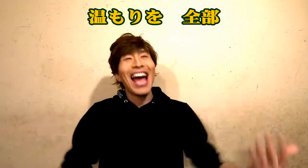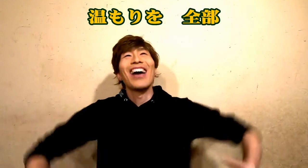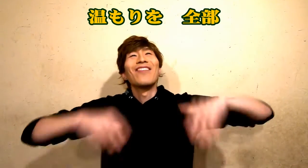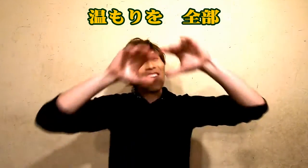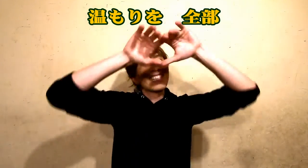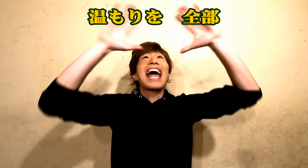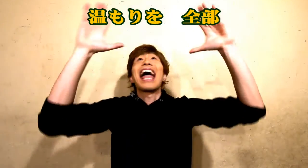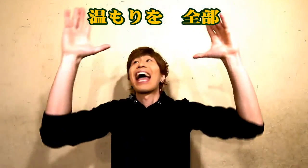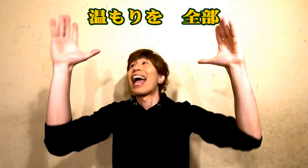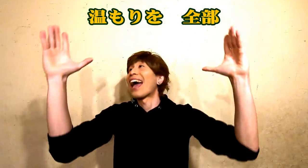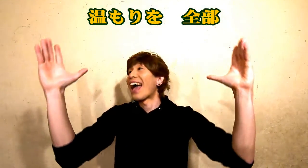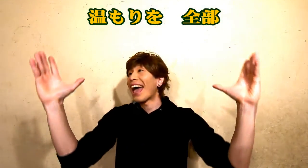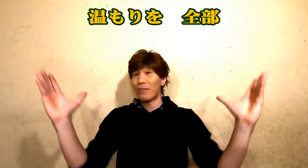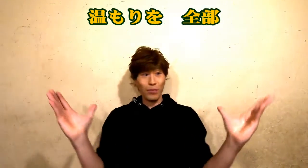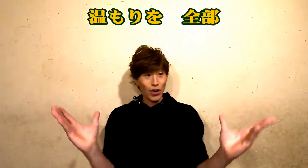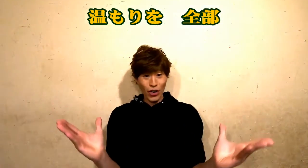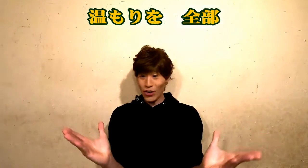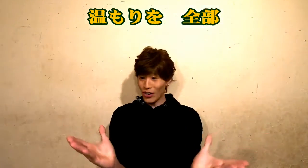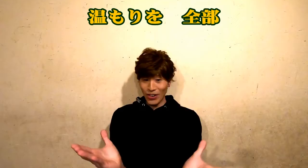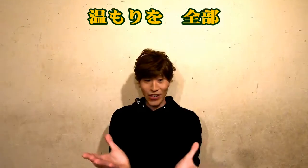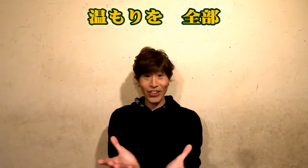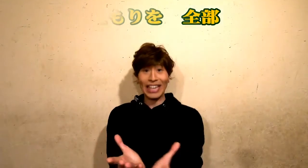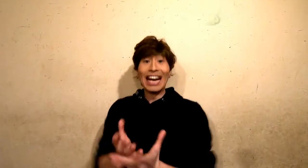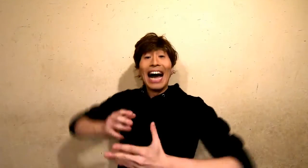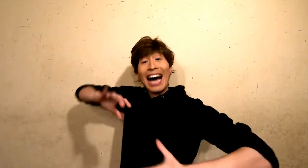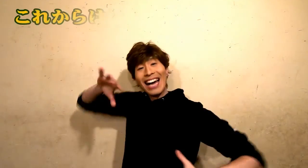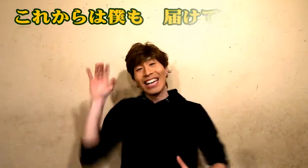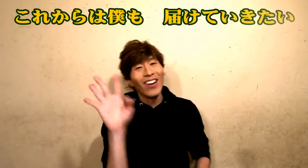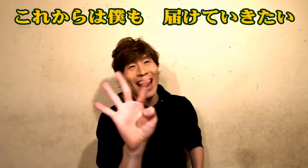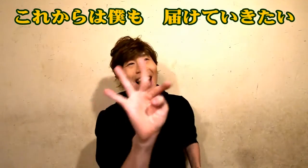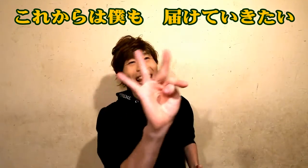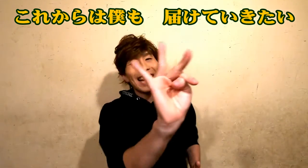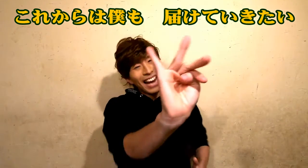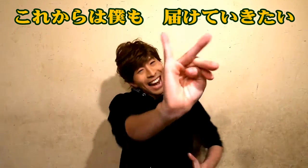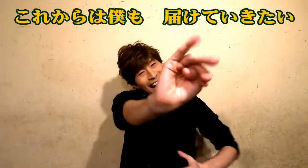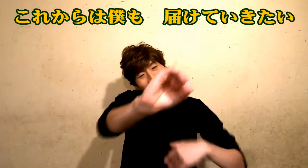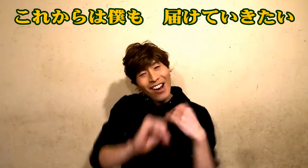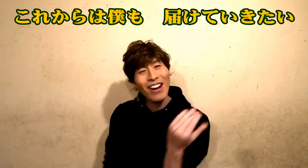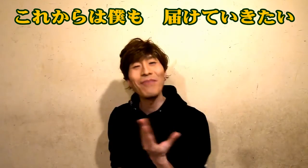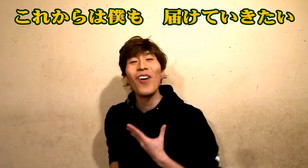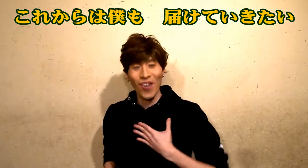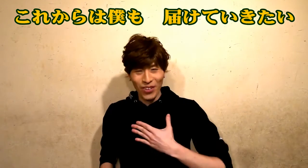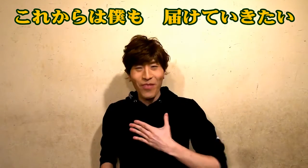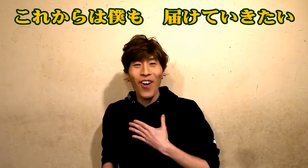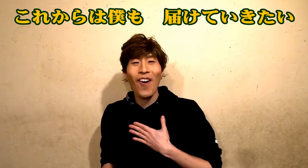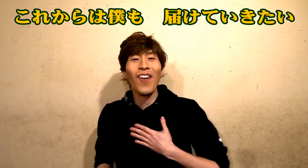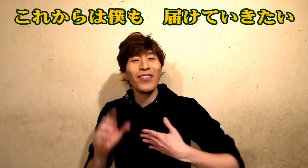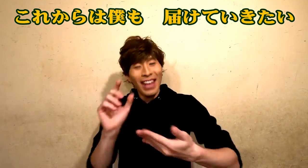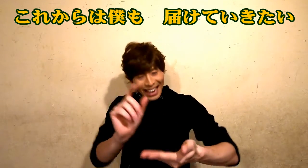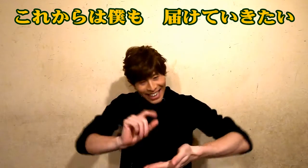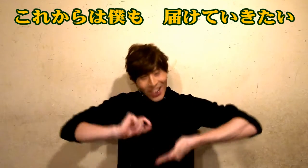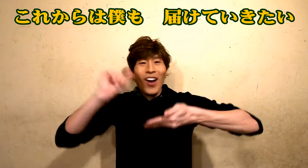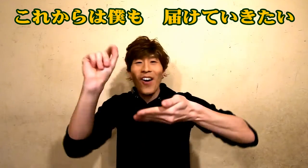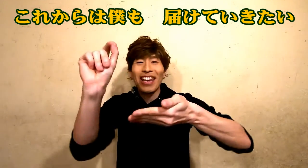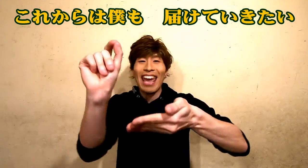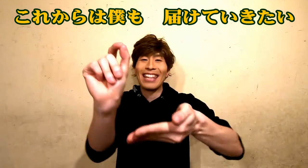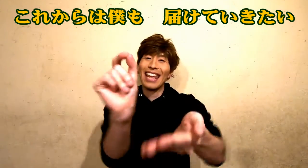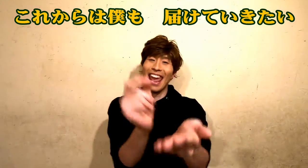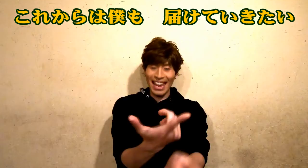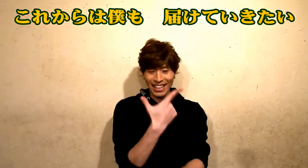を全部、これからは僕も届けてゆ